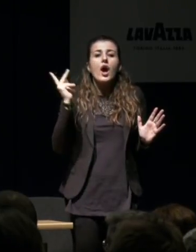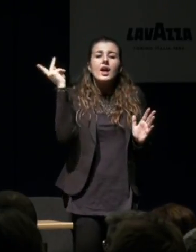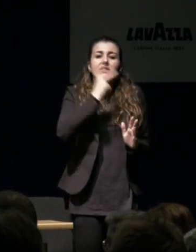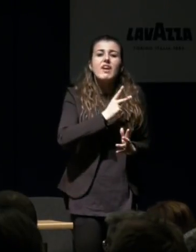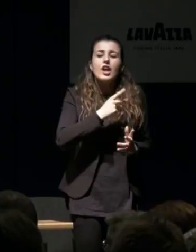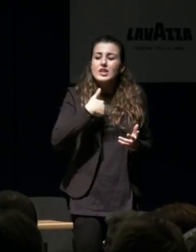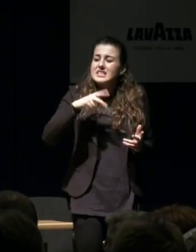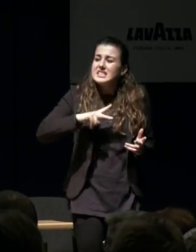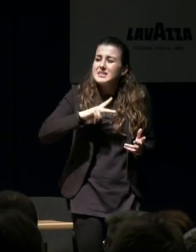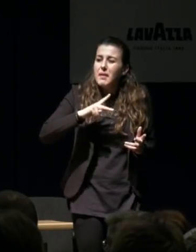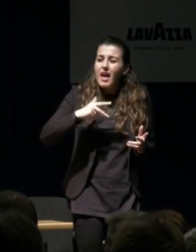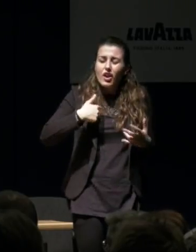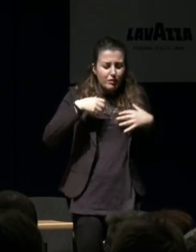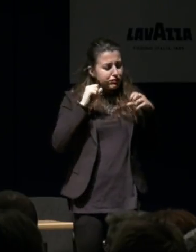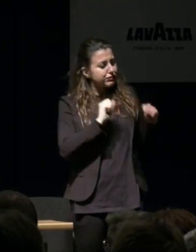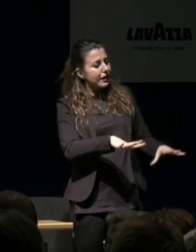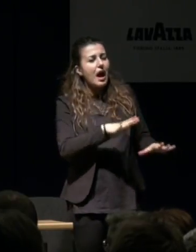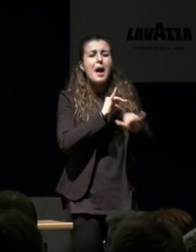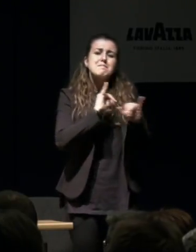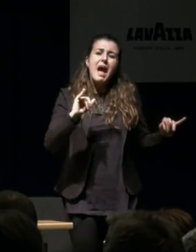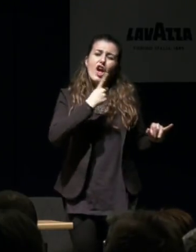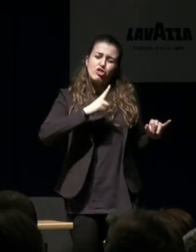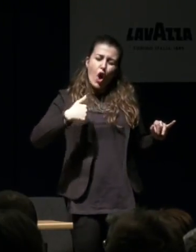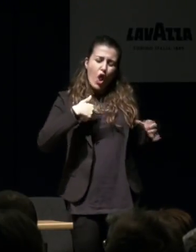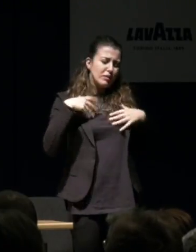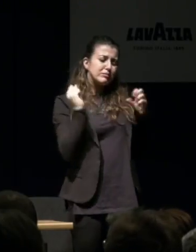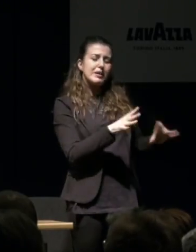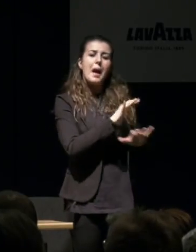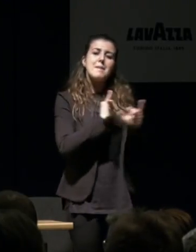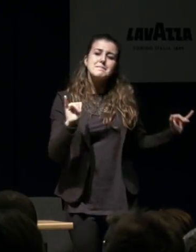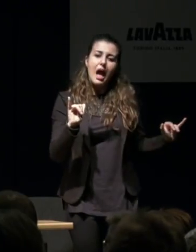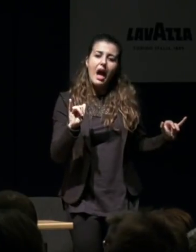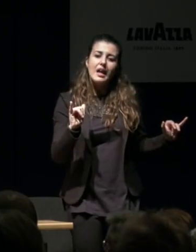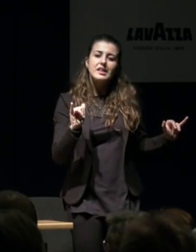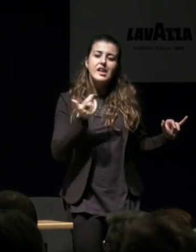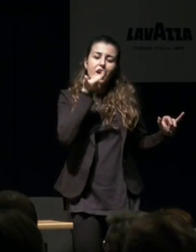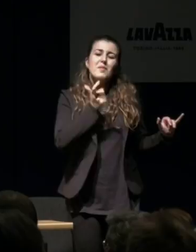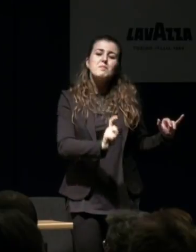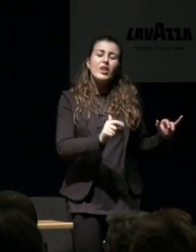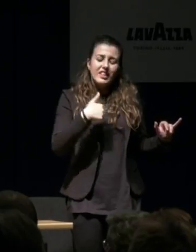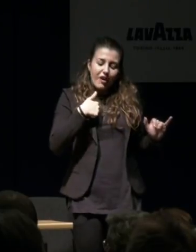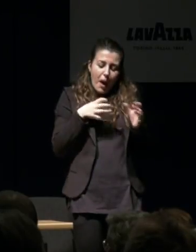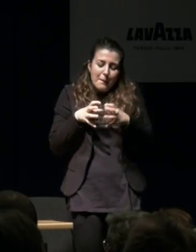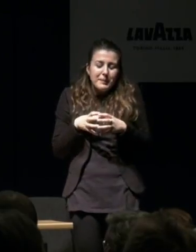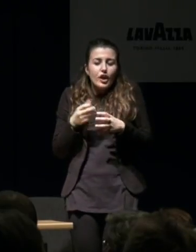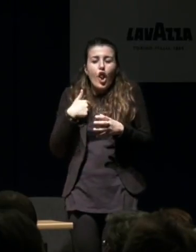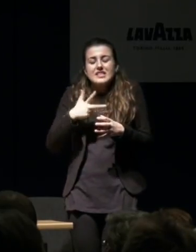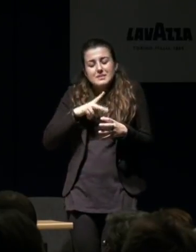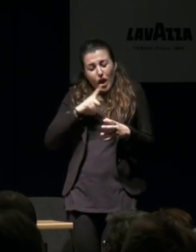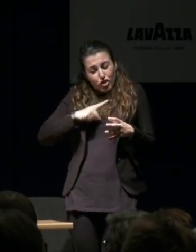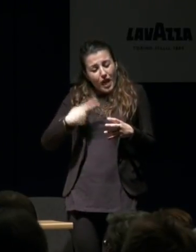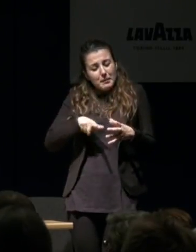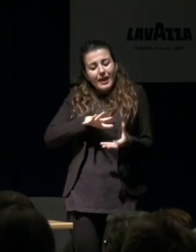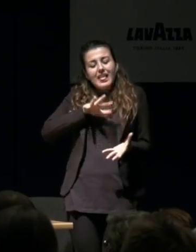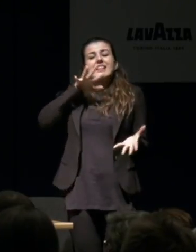spero di no scrollarmi mai questo dolore di dosso però spero di come nel mio piccolo di trasformarlo in